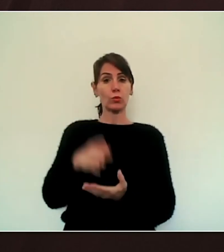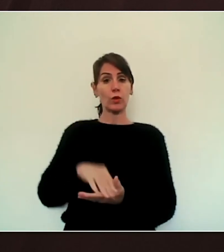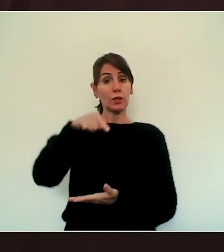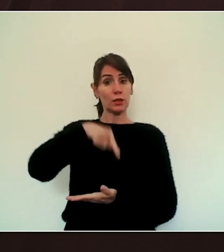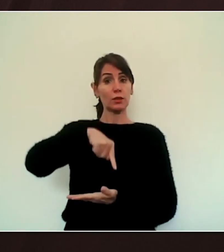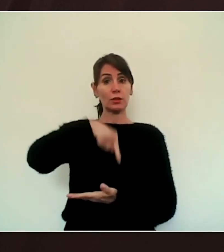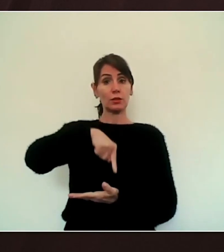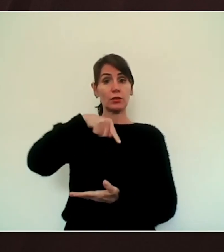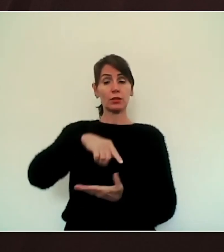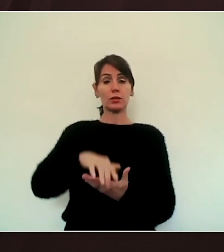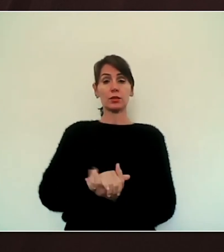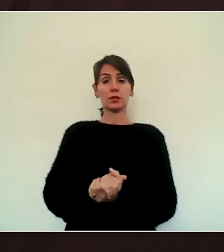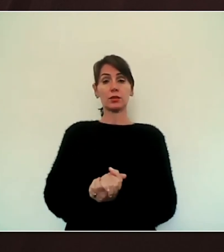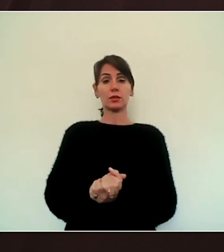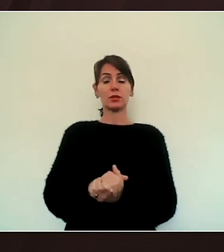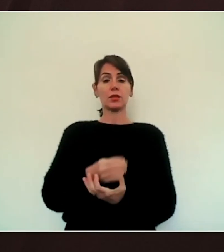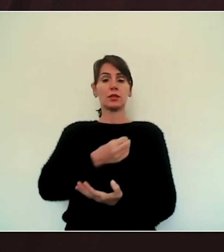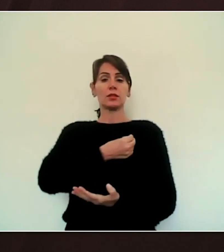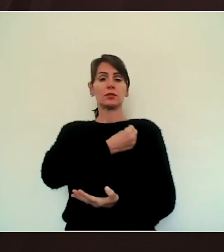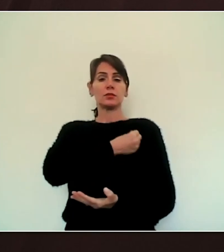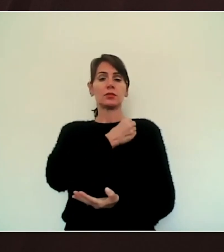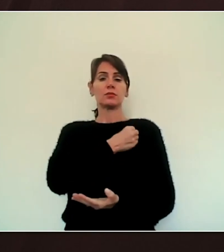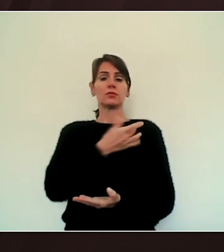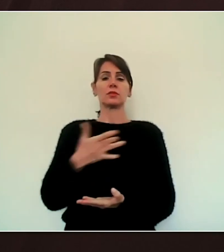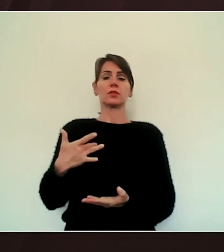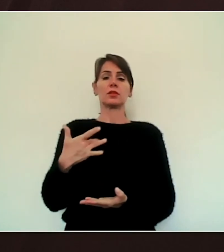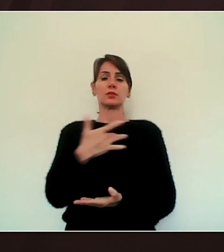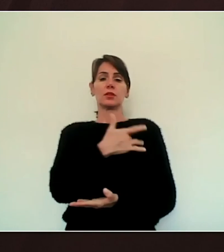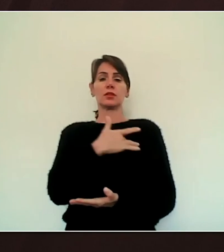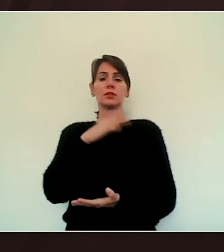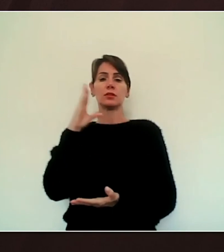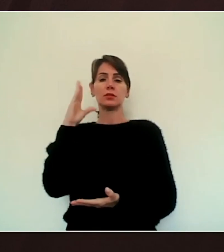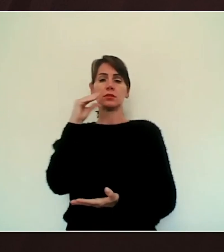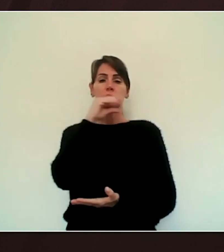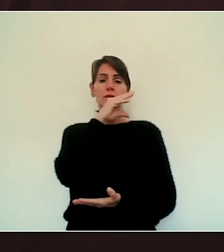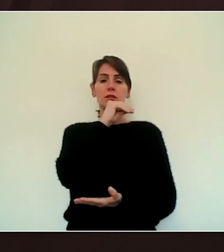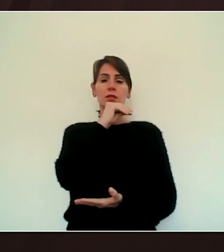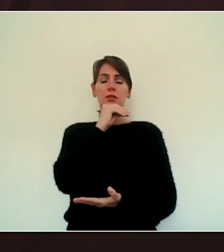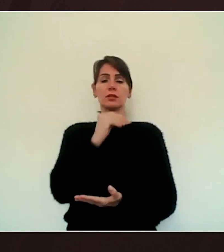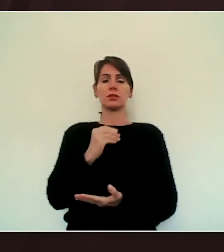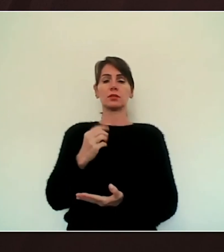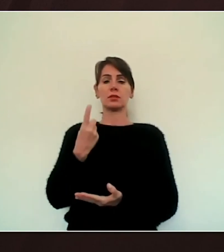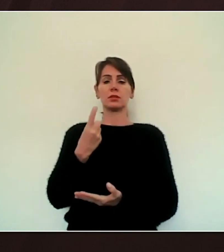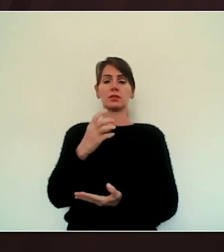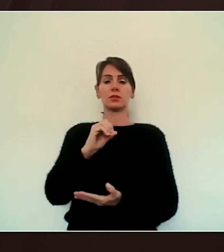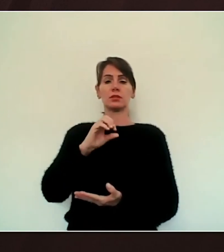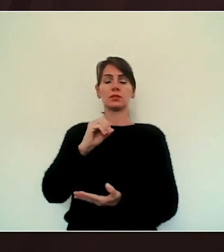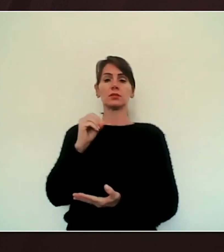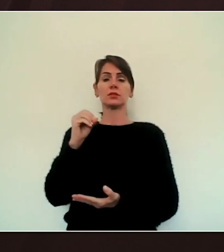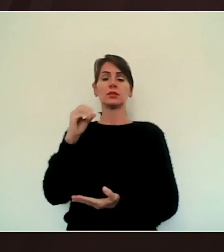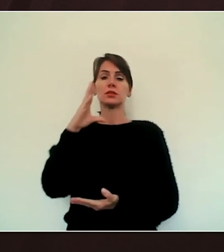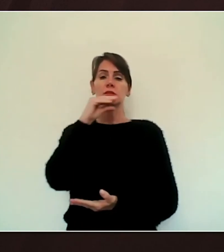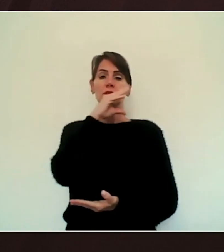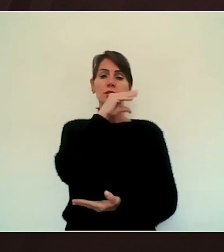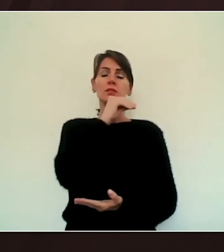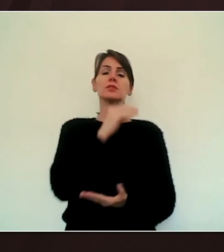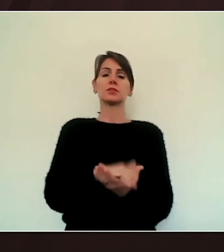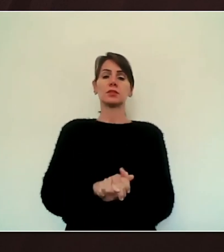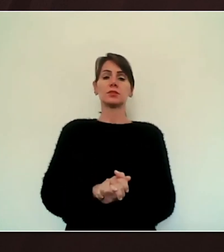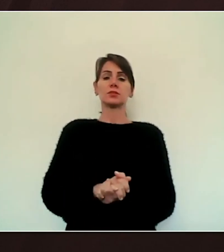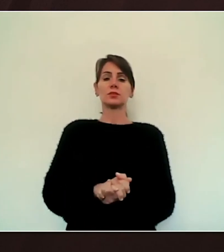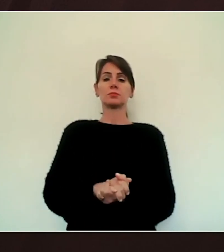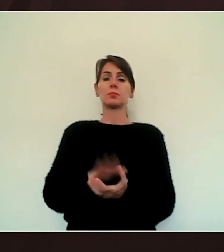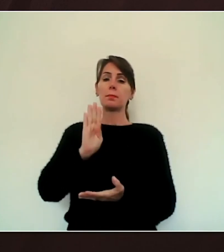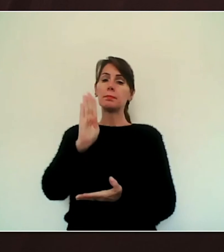vida saudável dos adolescentes, né? Então mais de 100 adolescentes aqui, não é isso? Presencialmente, e outros que ficaram em casa não puderam vir, não é